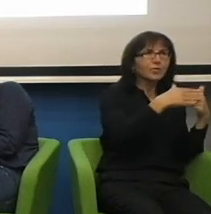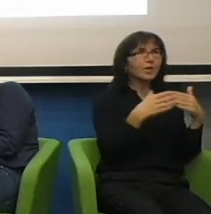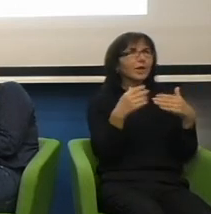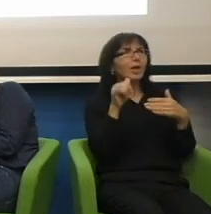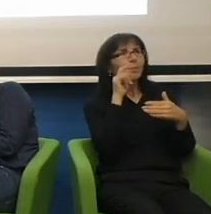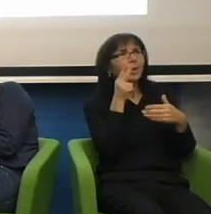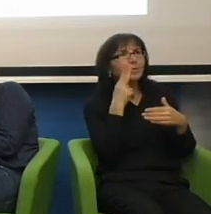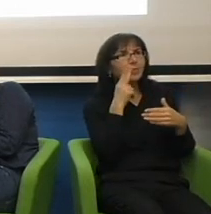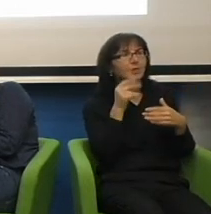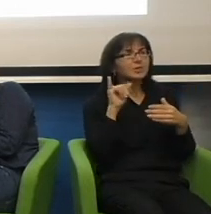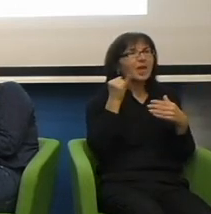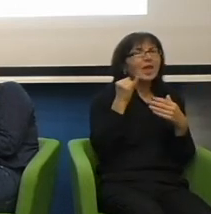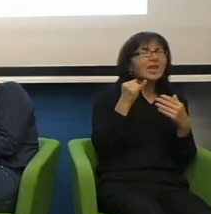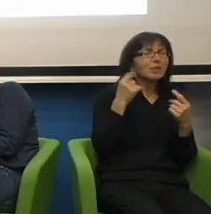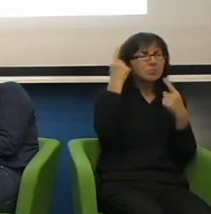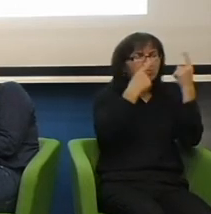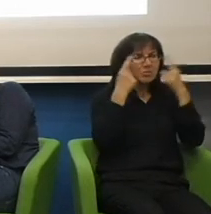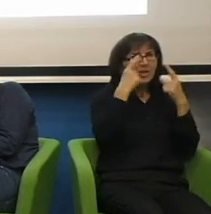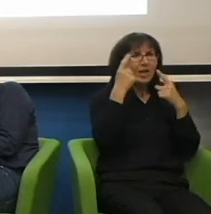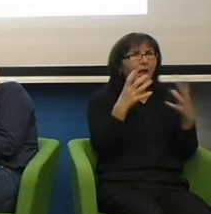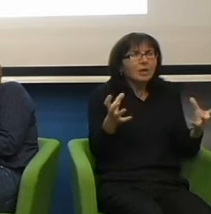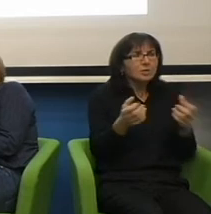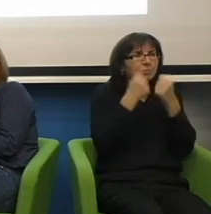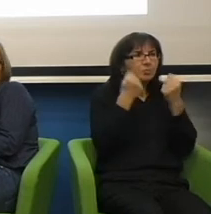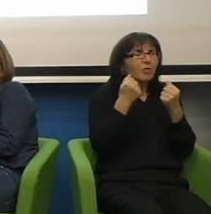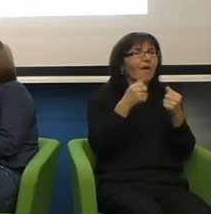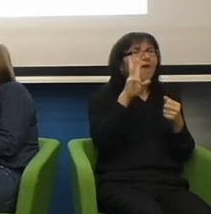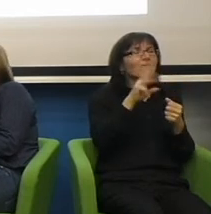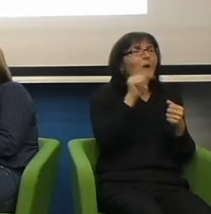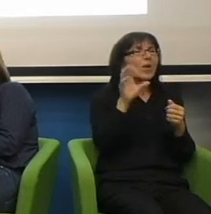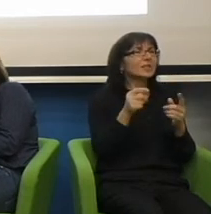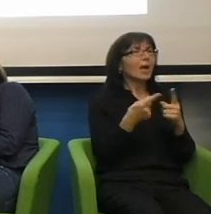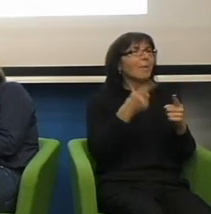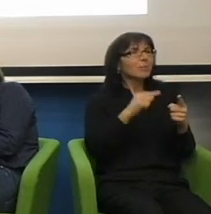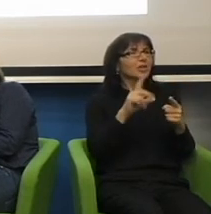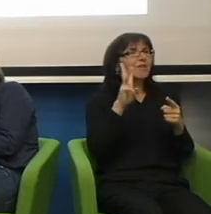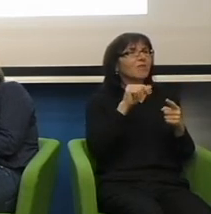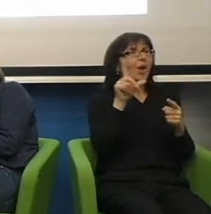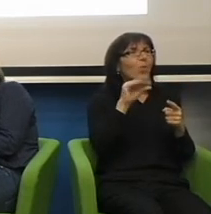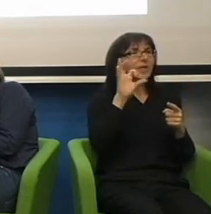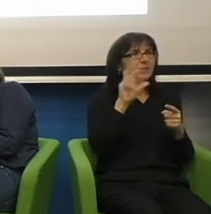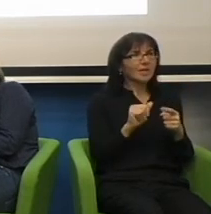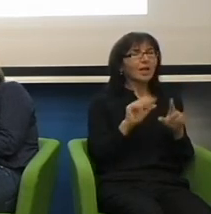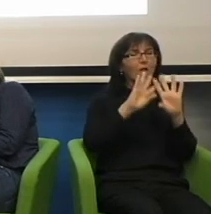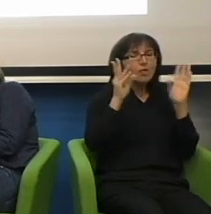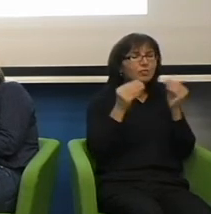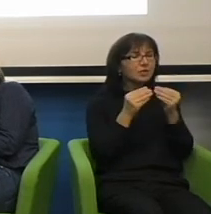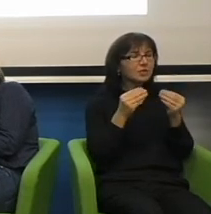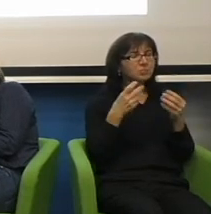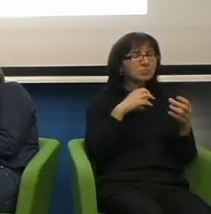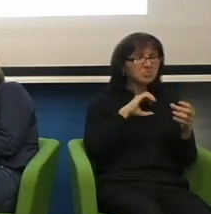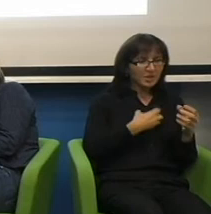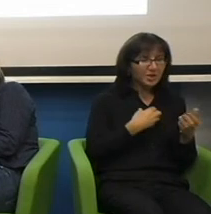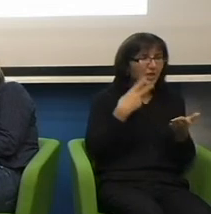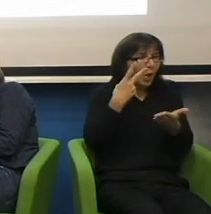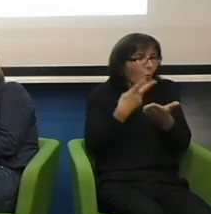Lecha Wałęsa przed Lechem Wałęsą. Goście pojawiają się bez zapowiedzi, nawet w nocy, kładą się w każdym wolnym kącie. Gdy kończą